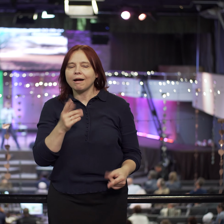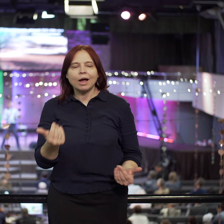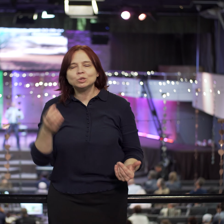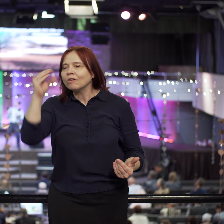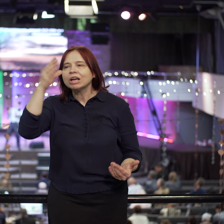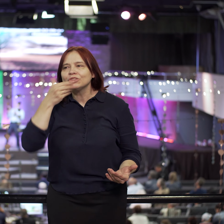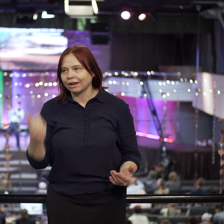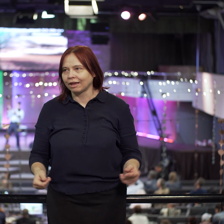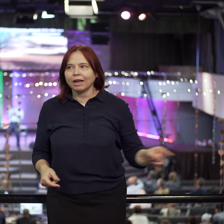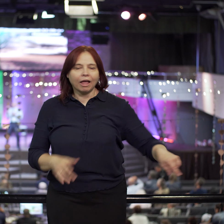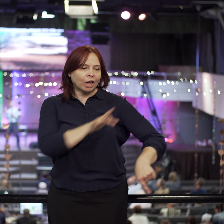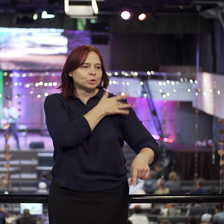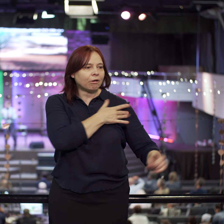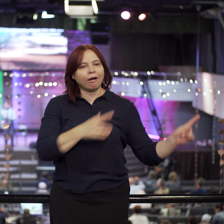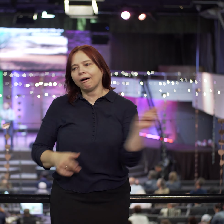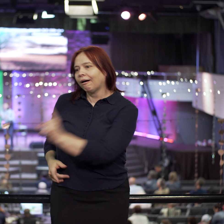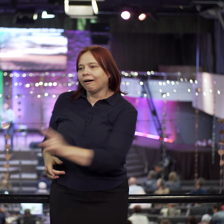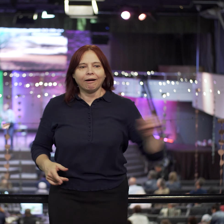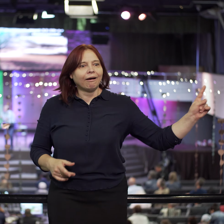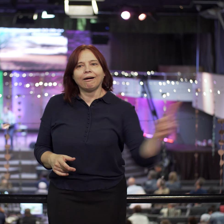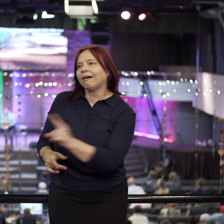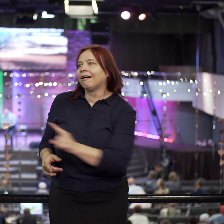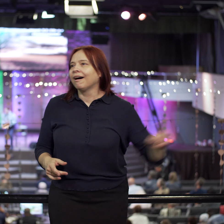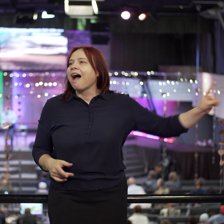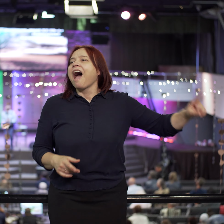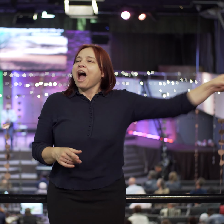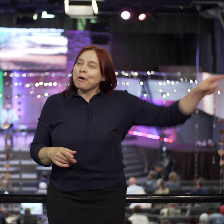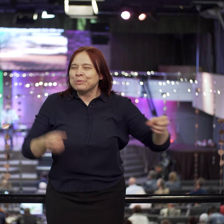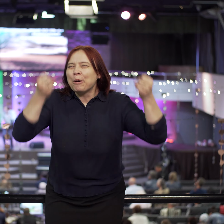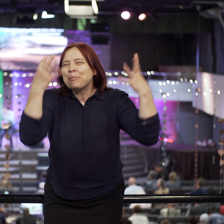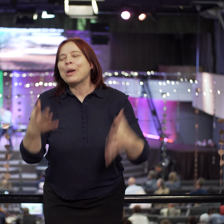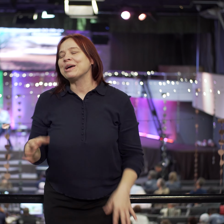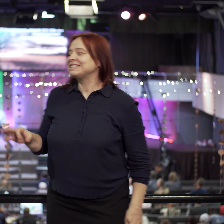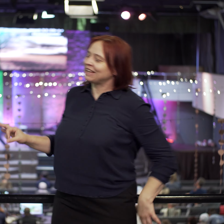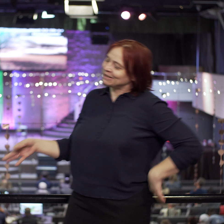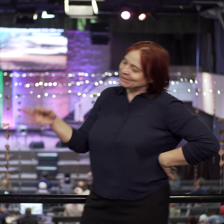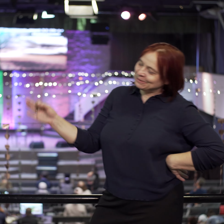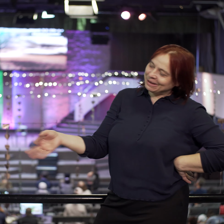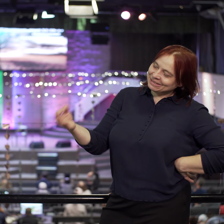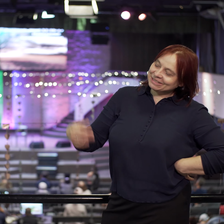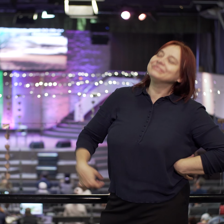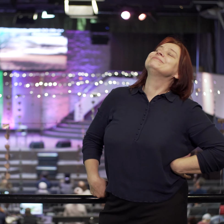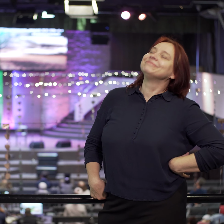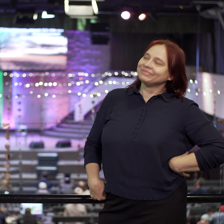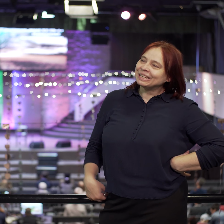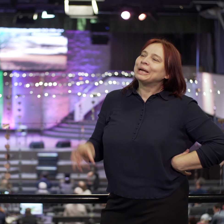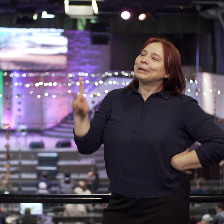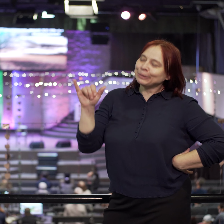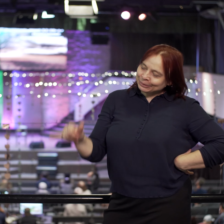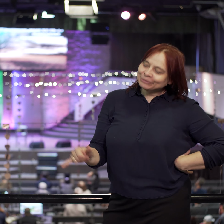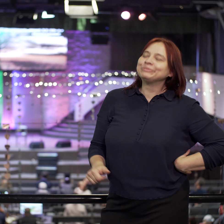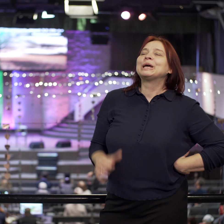Римский перфект, он просто издевался, он смеялся. Он говорит: целый год ни